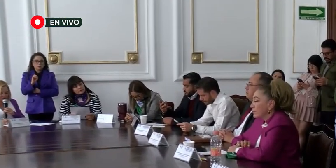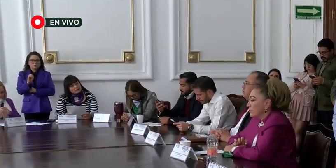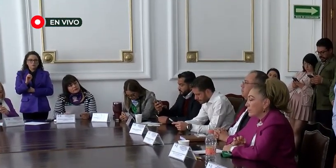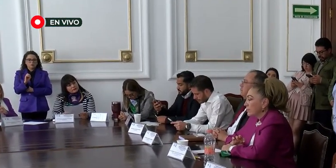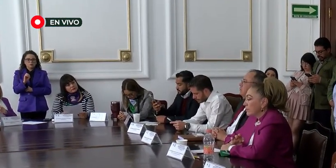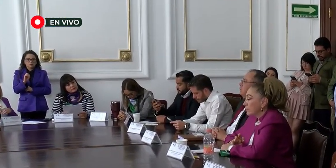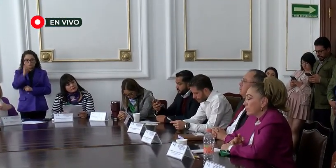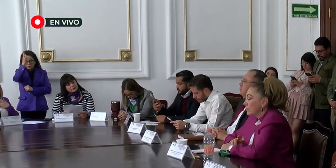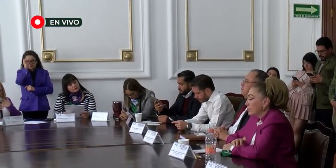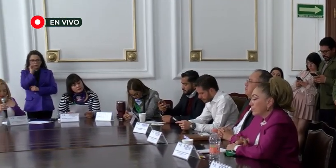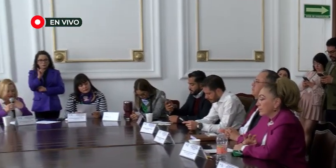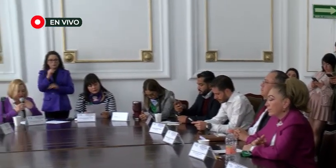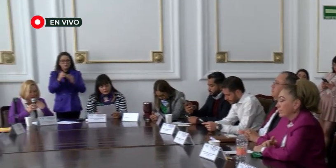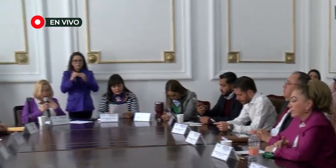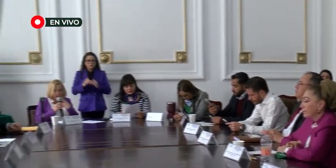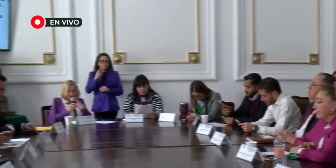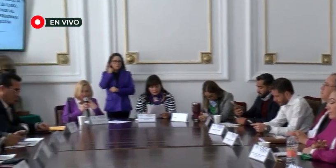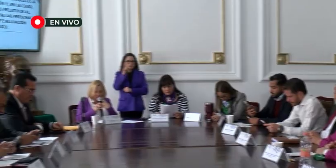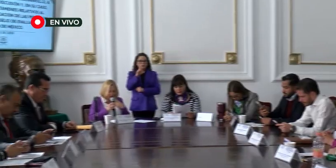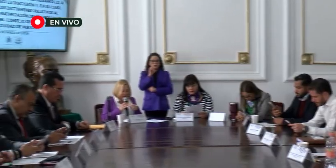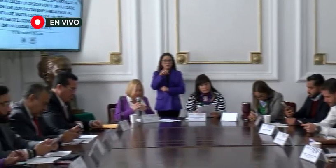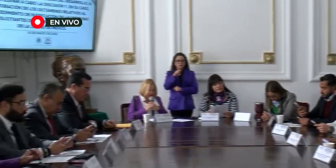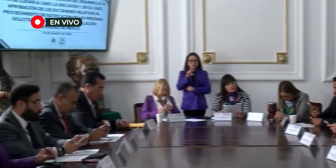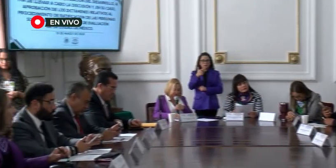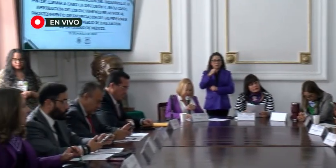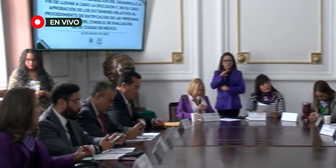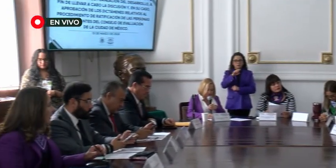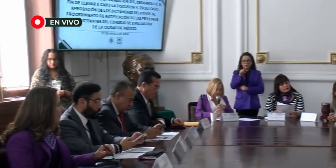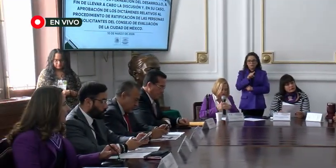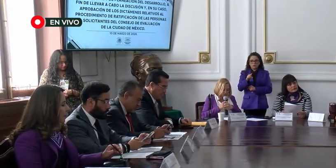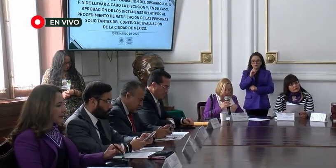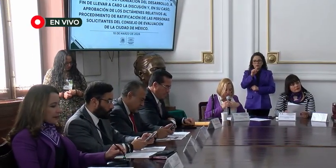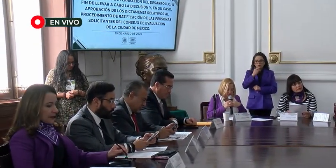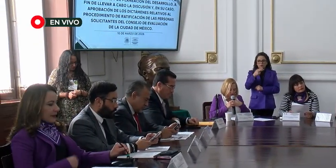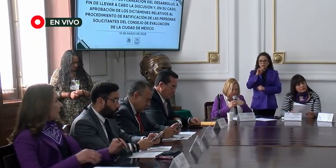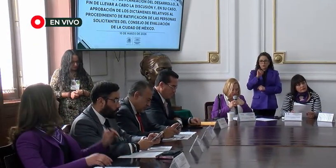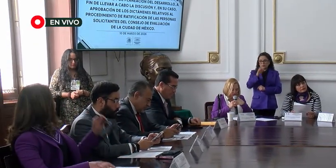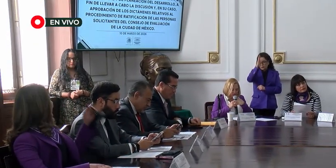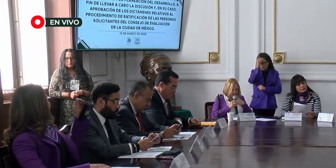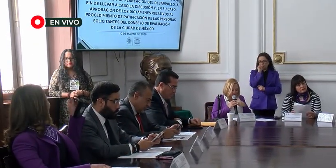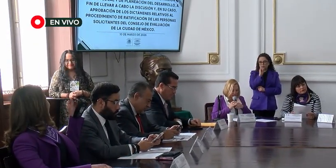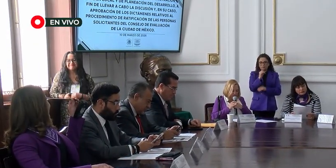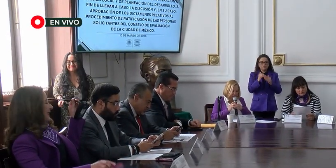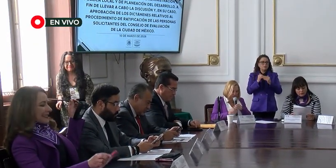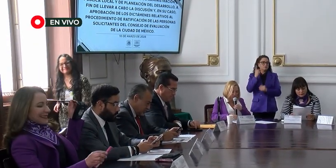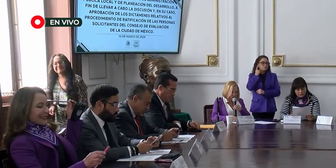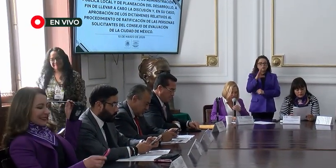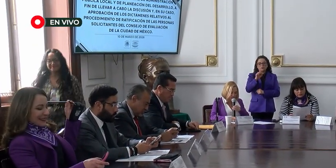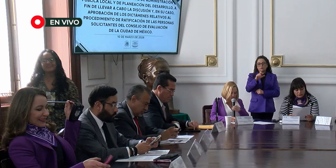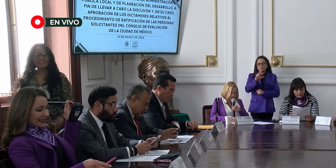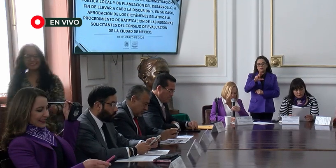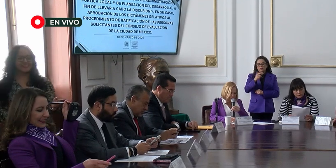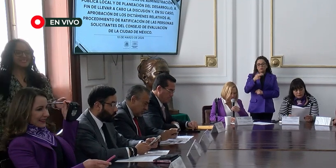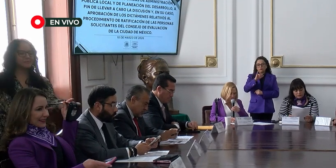Cecilia Vadillo, a favor. Diputada Leonor Gómez Otegui. Leonor Gómez Otegui a favor. Diputado César Emilio